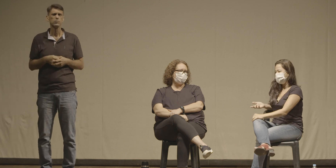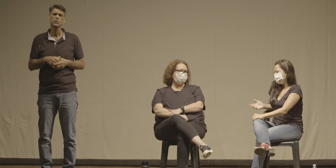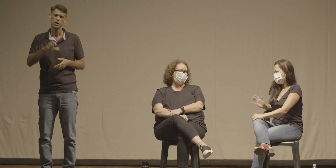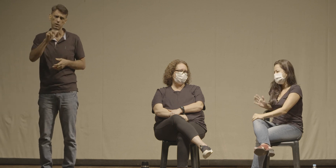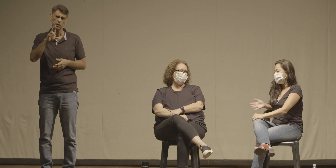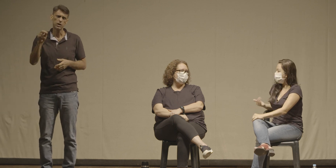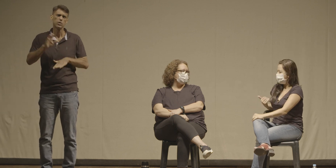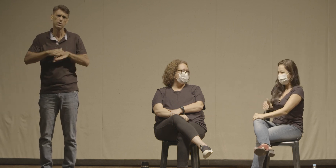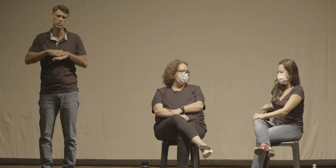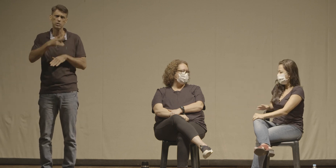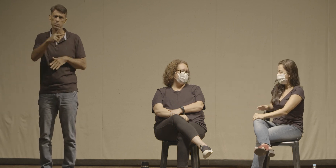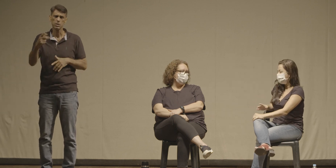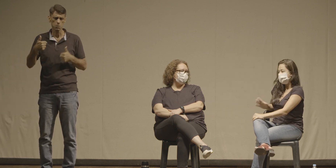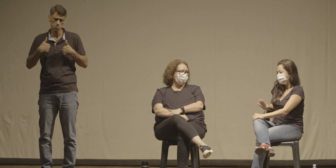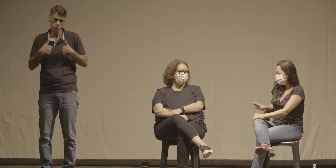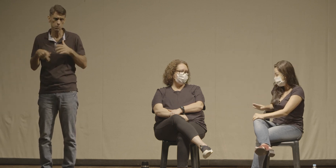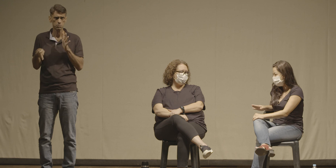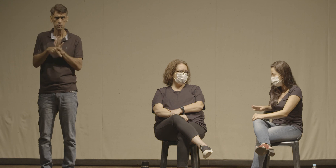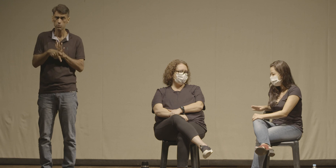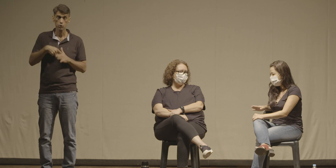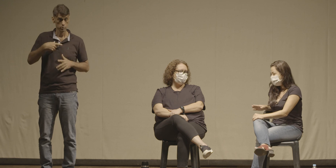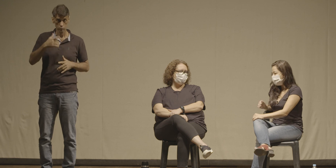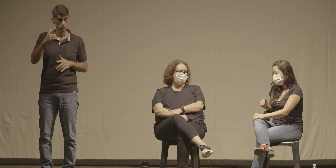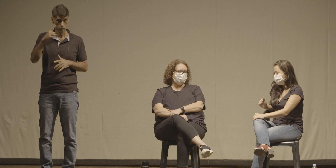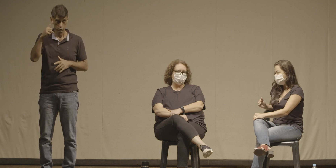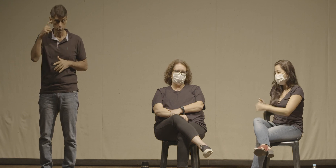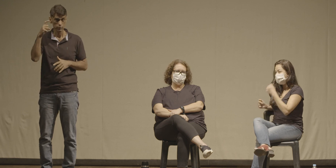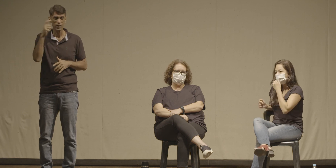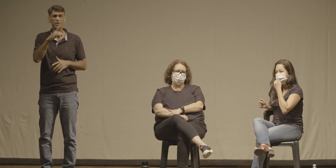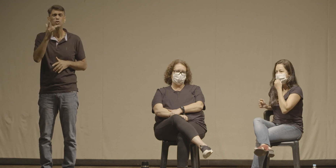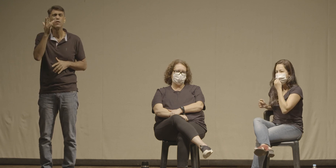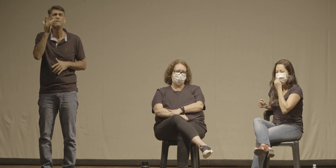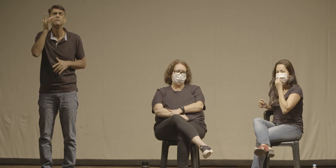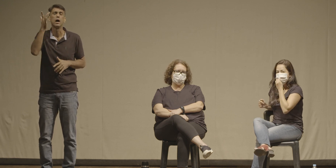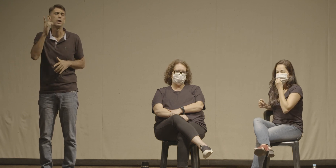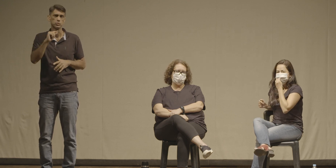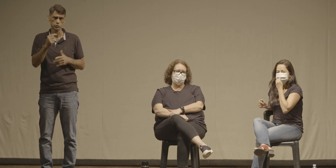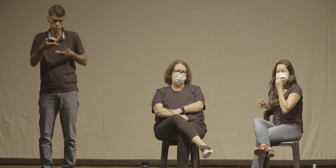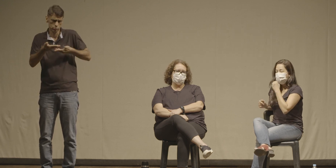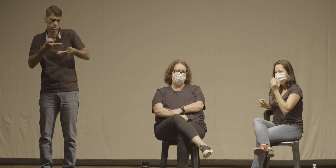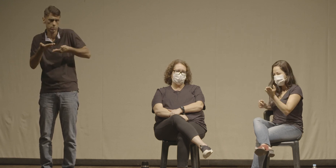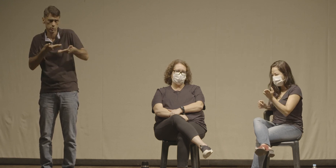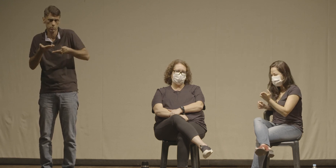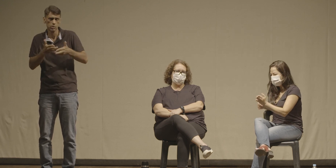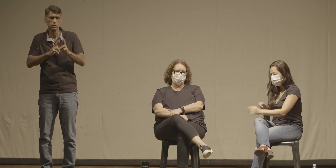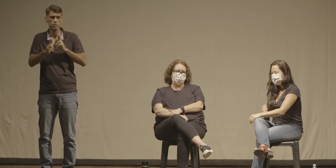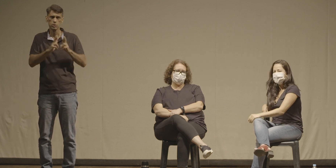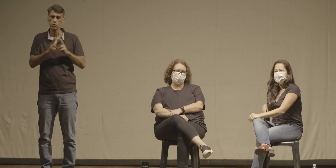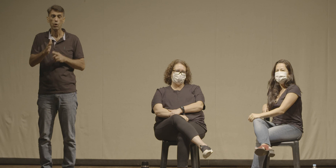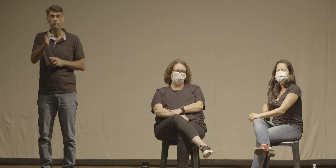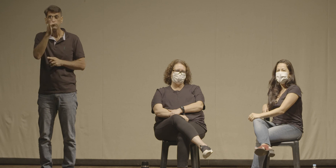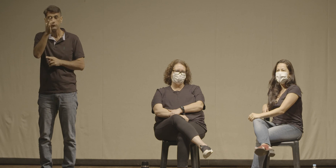que cada um tem um temperamento. Eu tenho o meu temperamento, que não é fácil. Não sou nenhuma flor do campo.